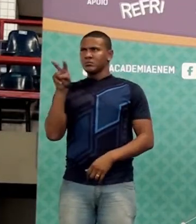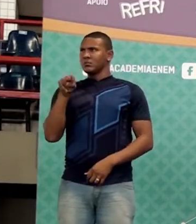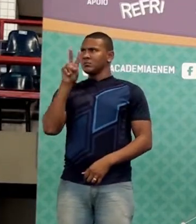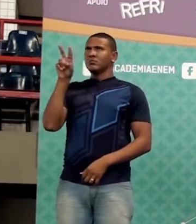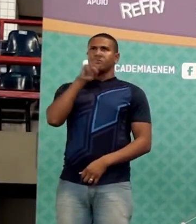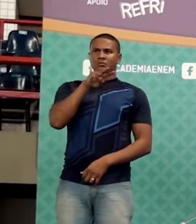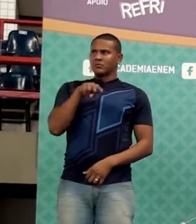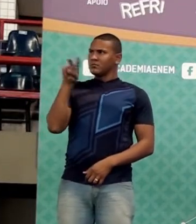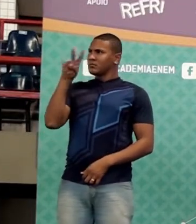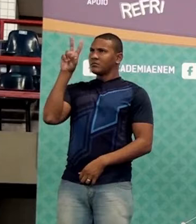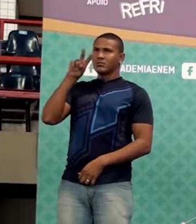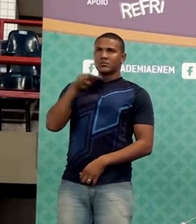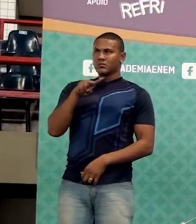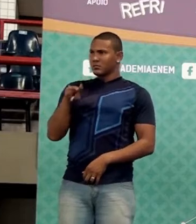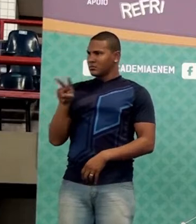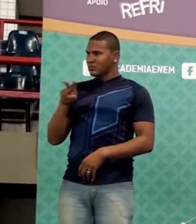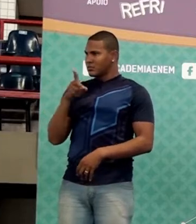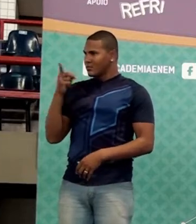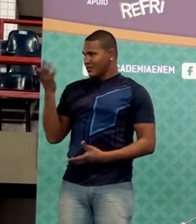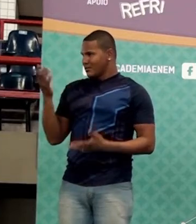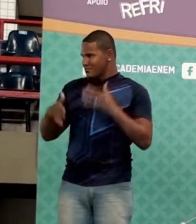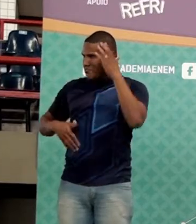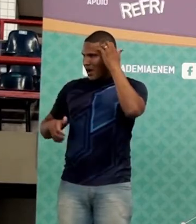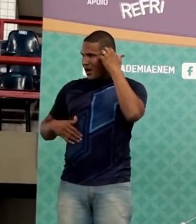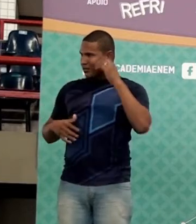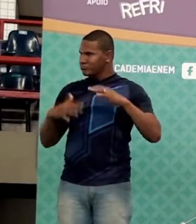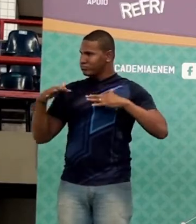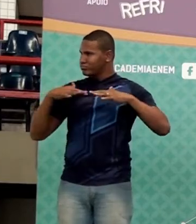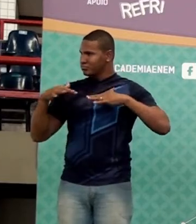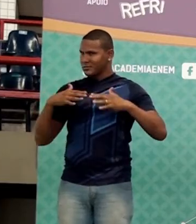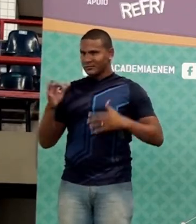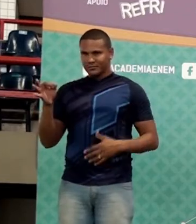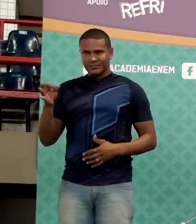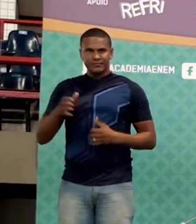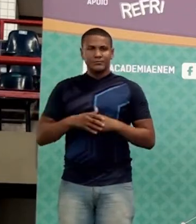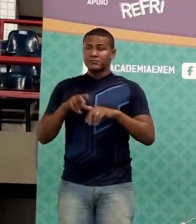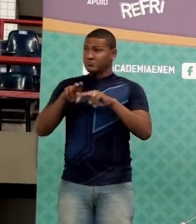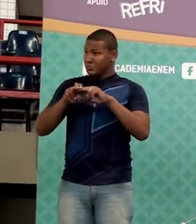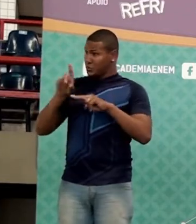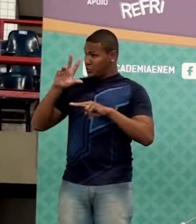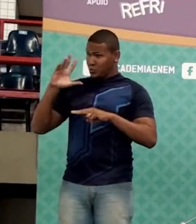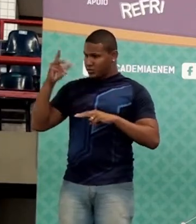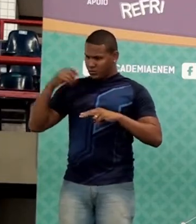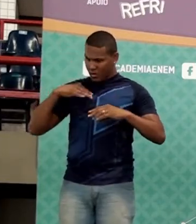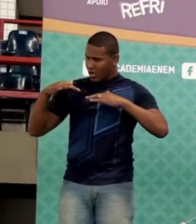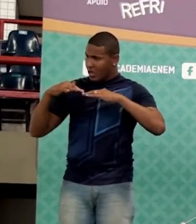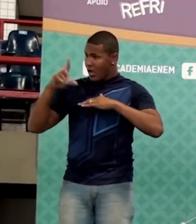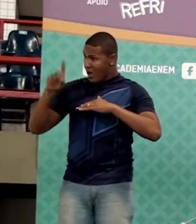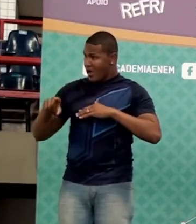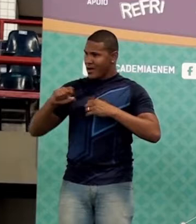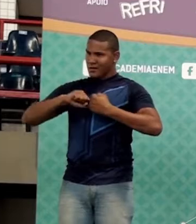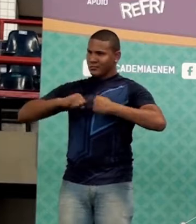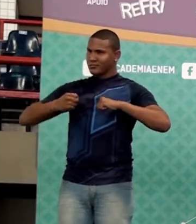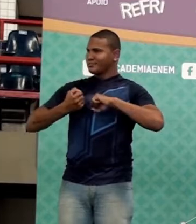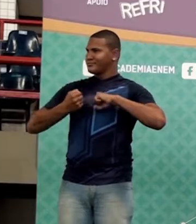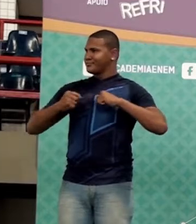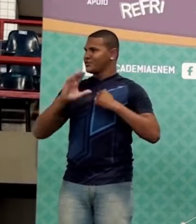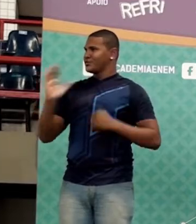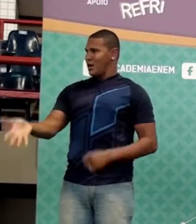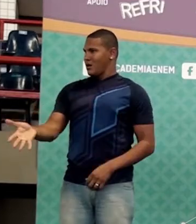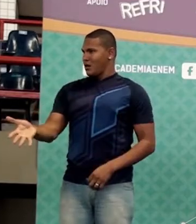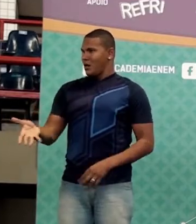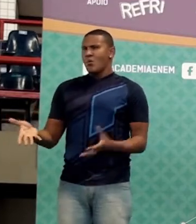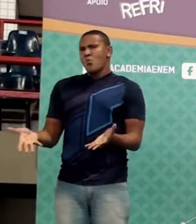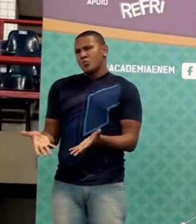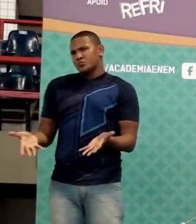para. Então, todas aquelas atividades, elas já levavam a um alongamento. Vejam que hoje,